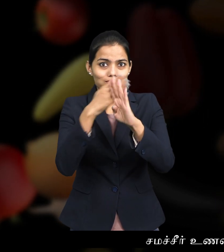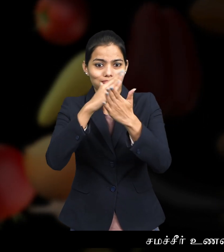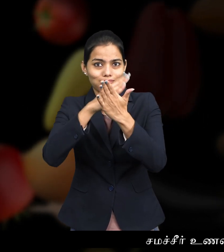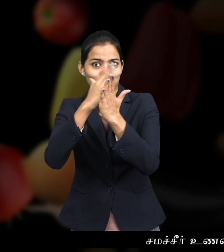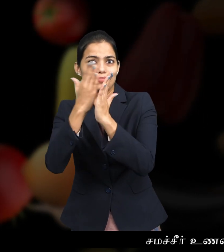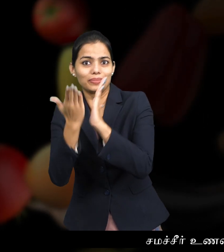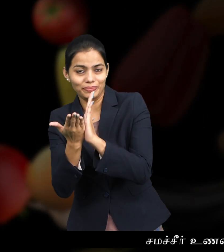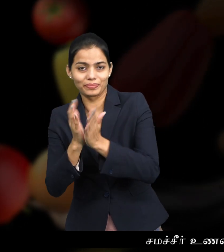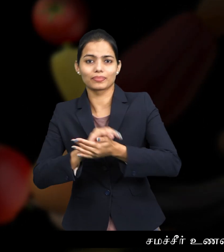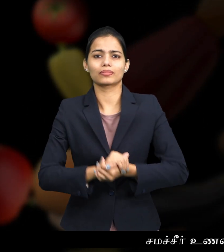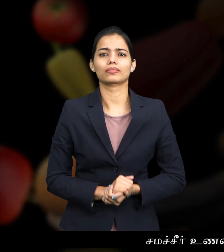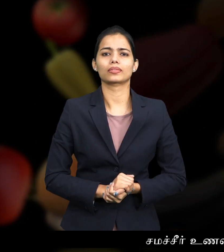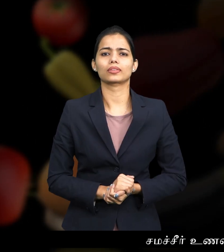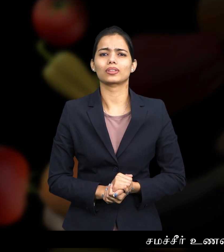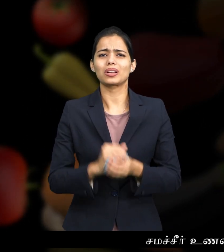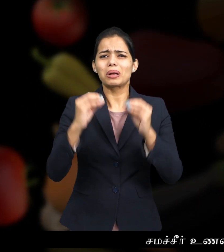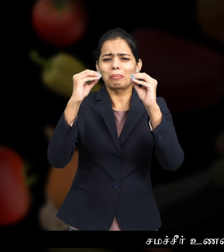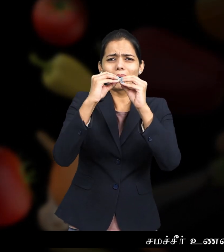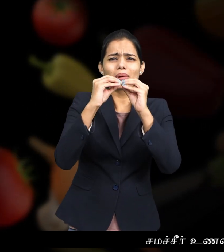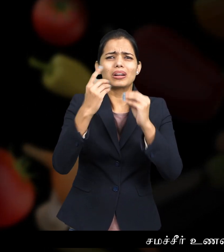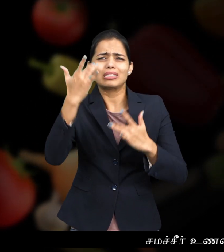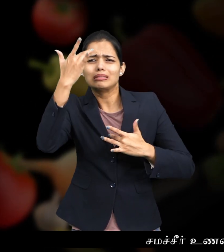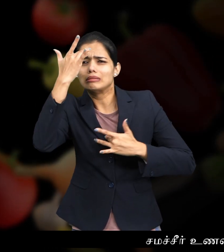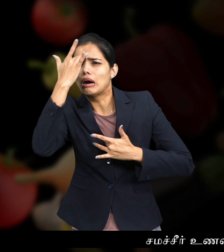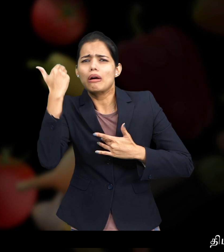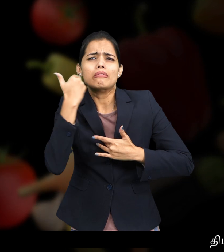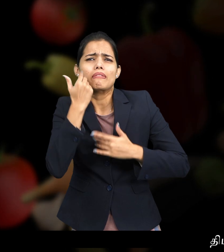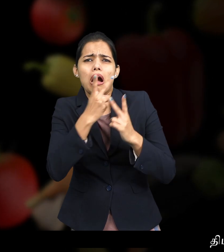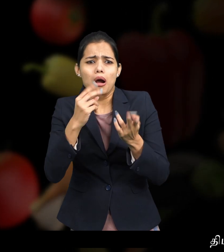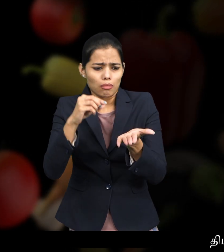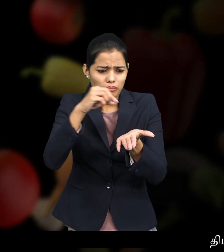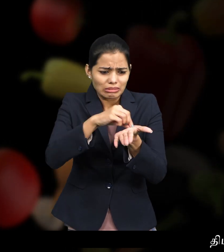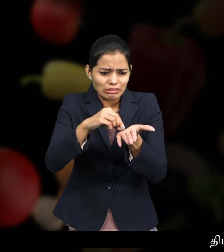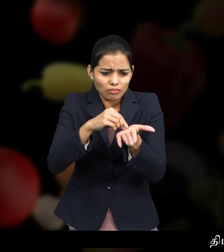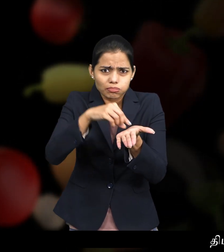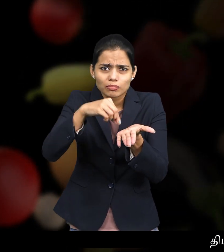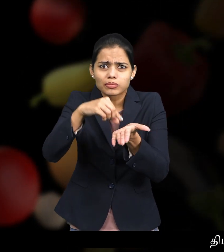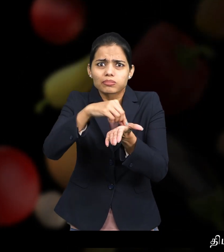சமச்சீர் உணவு அல்லது சரிவிகித உணவு, திமிர் நோய்,